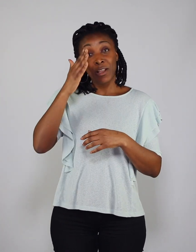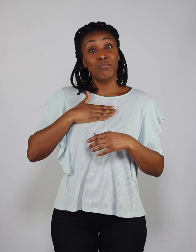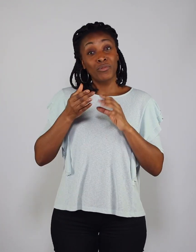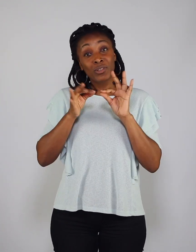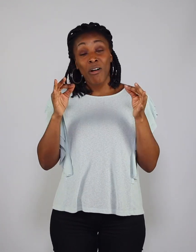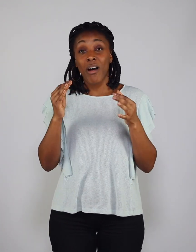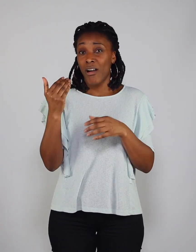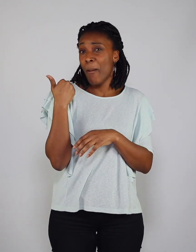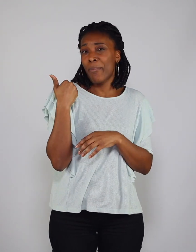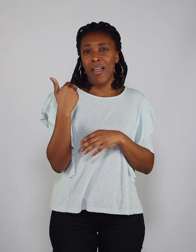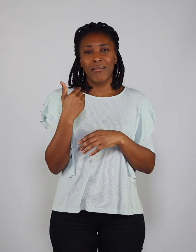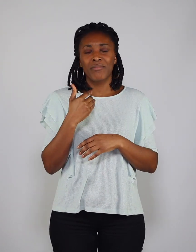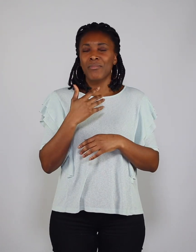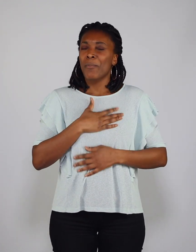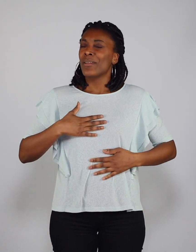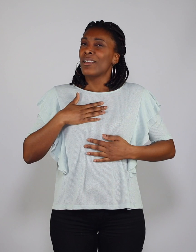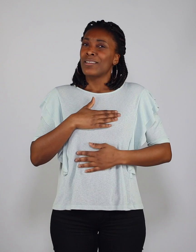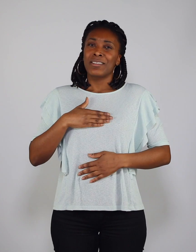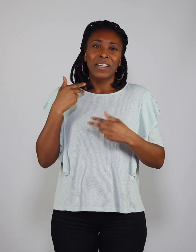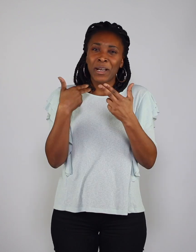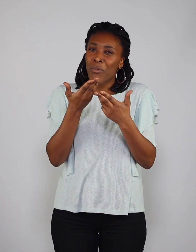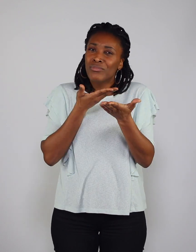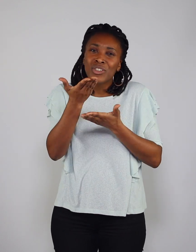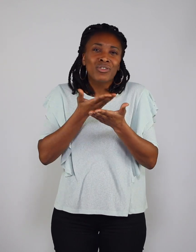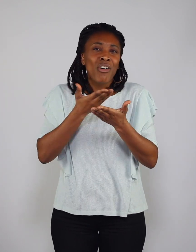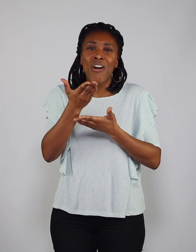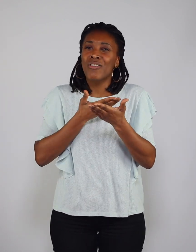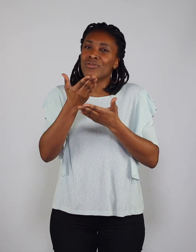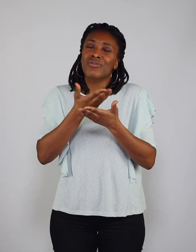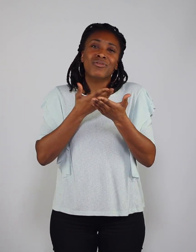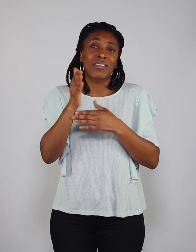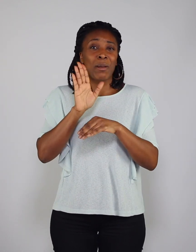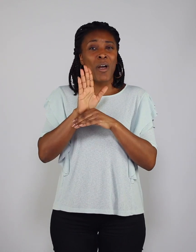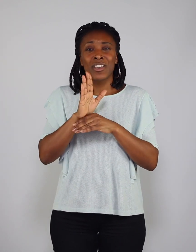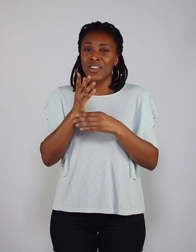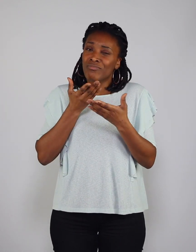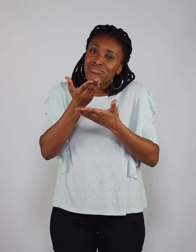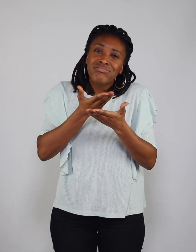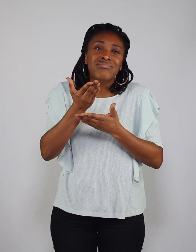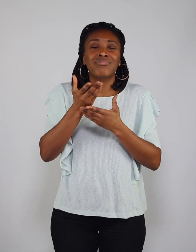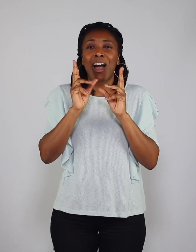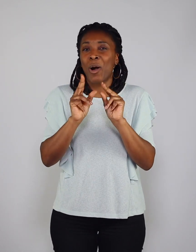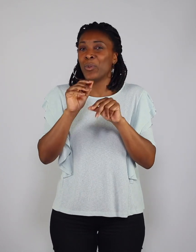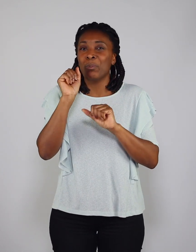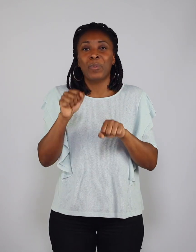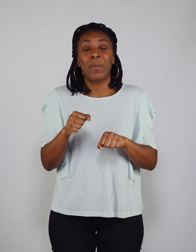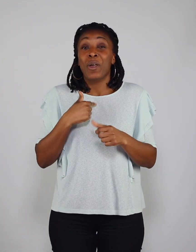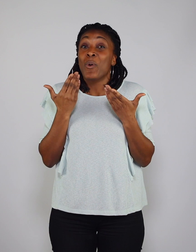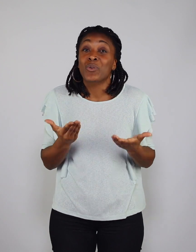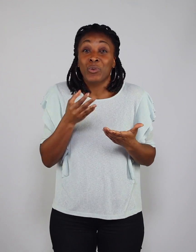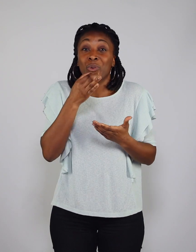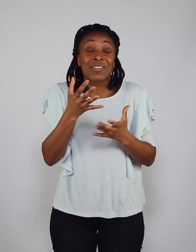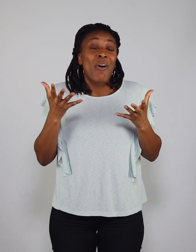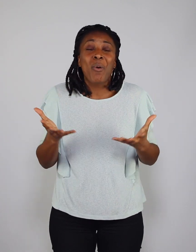mon histoire, contacte-moi avec grand plaisir, je te répondrai, je te raconterai le reste de mon témoignage. Mais aujourd'hui, vraiment,